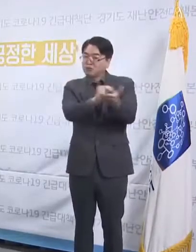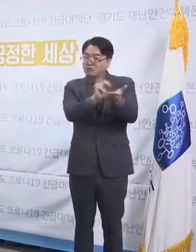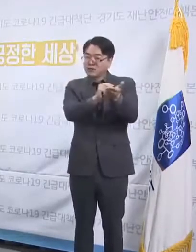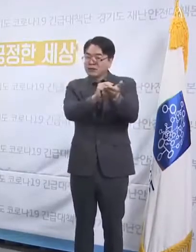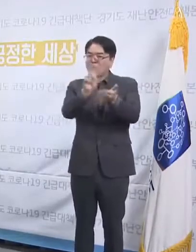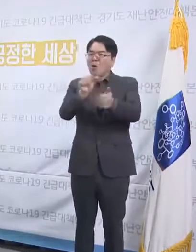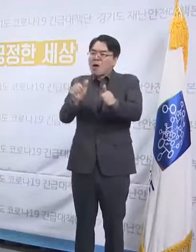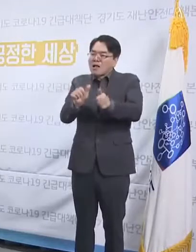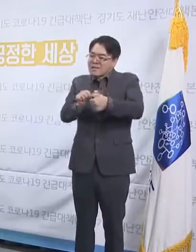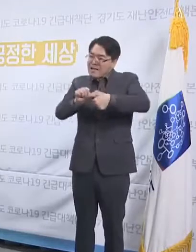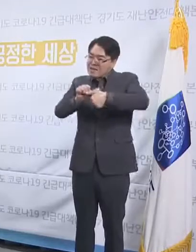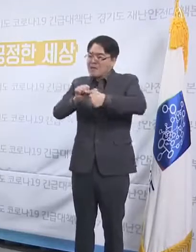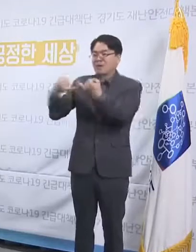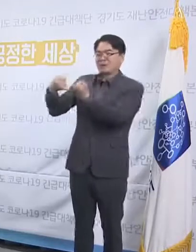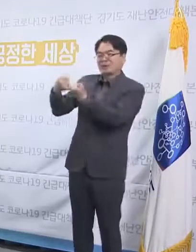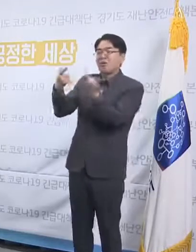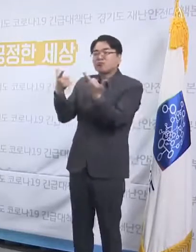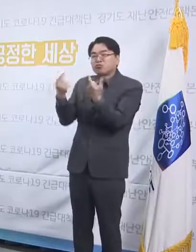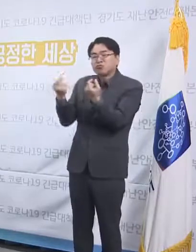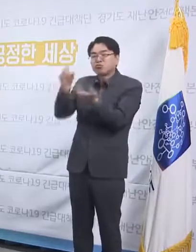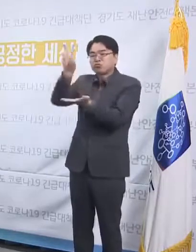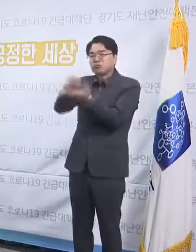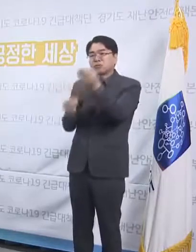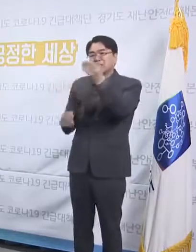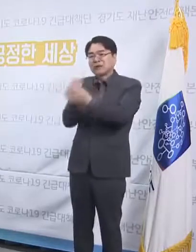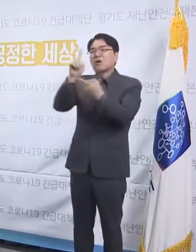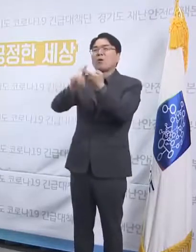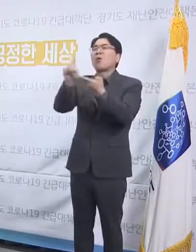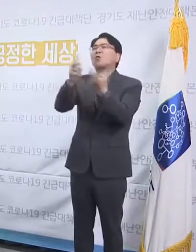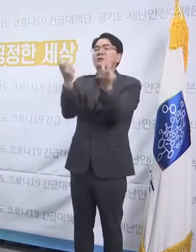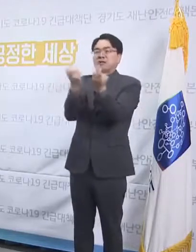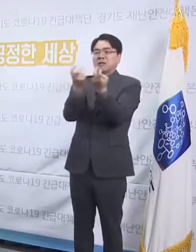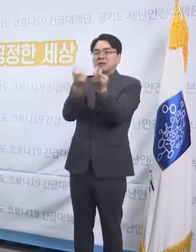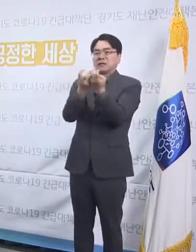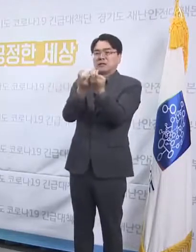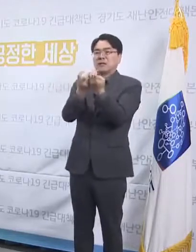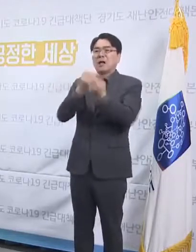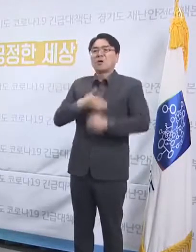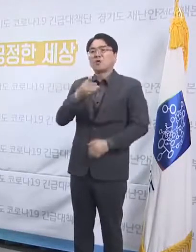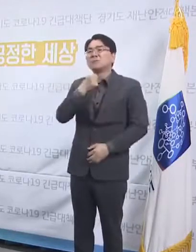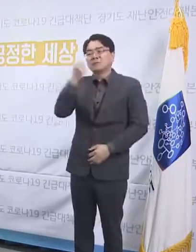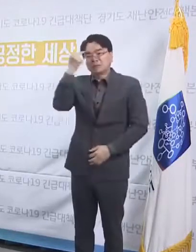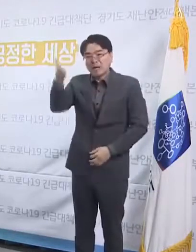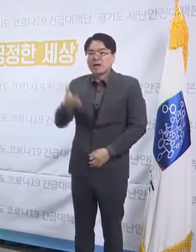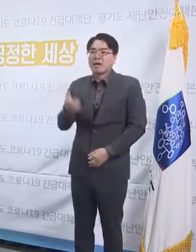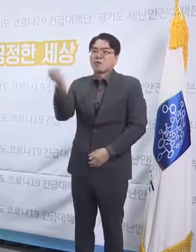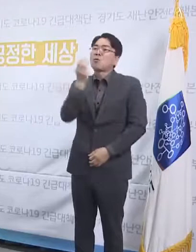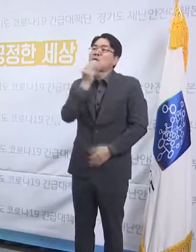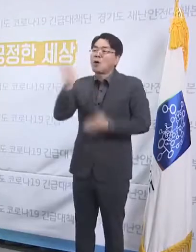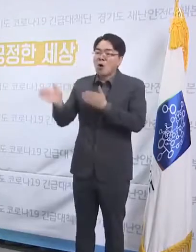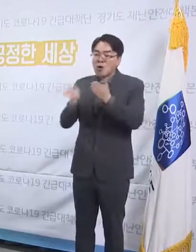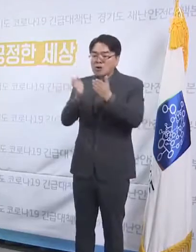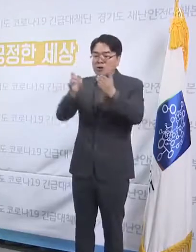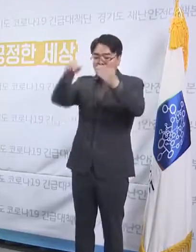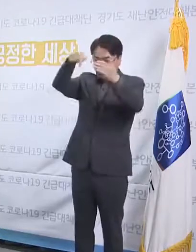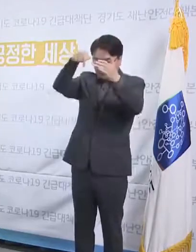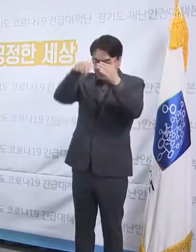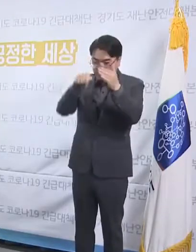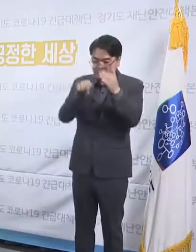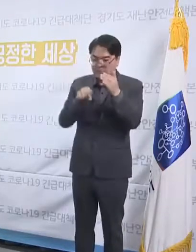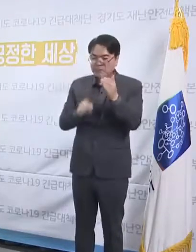앱에 대한 관리 감독 방안이 있는지요? 또한 경기도 내 성수자 업소